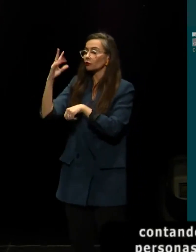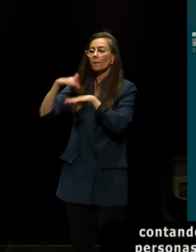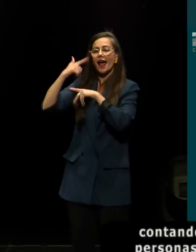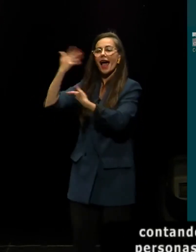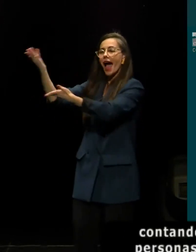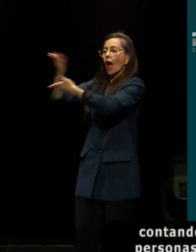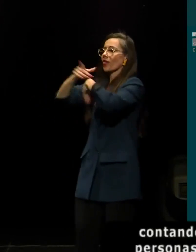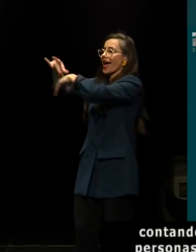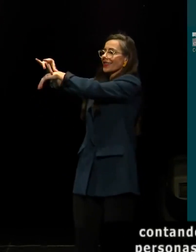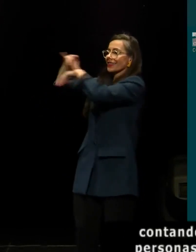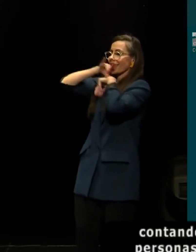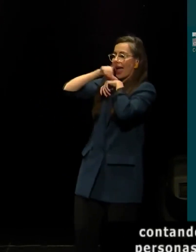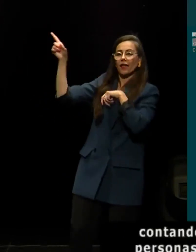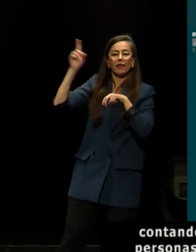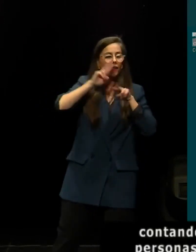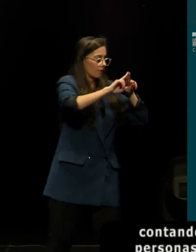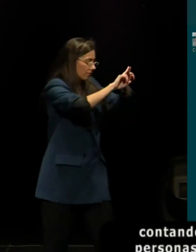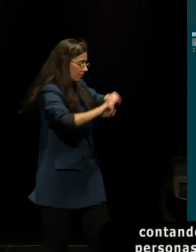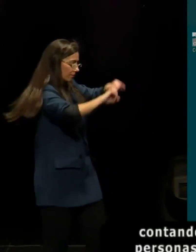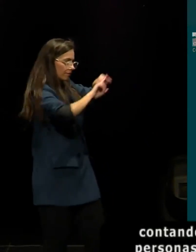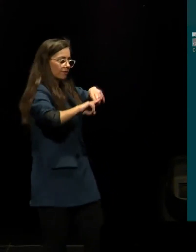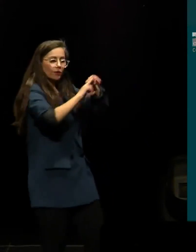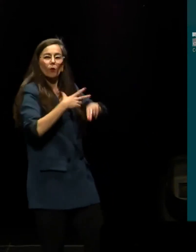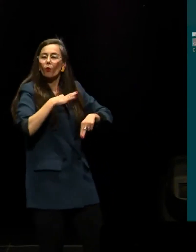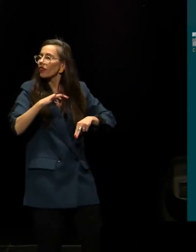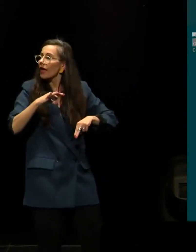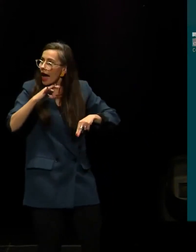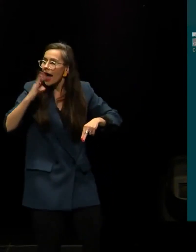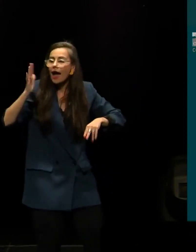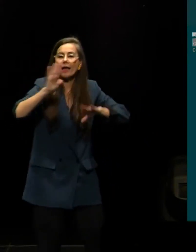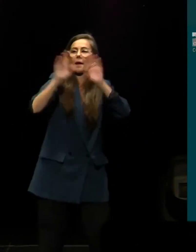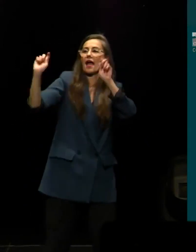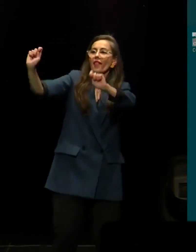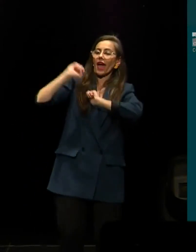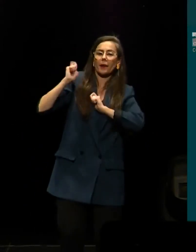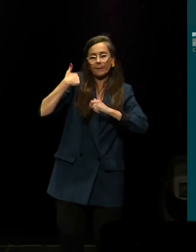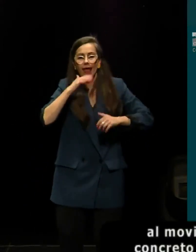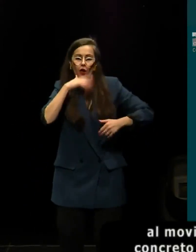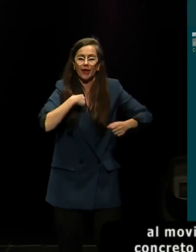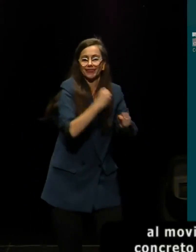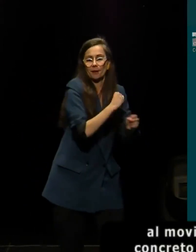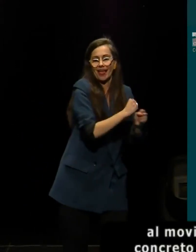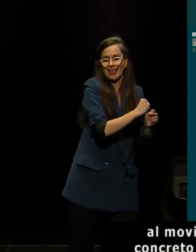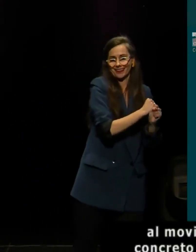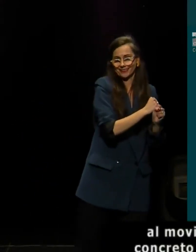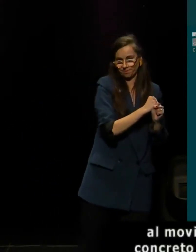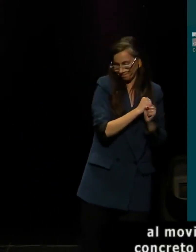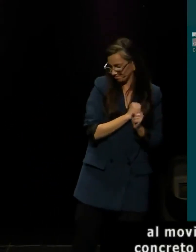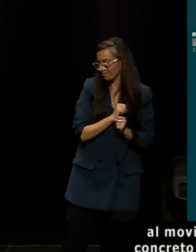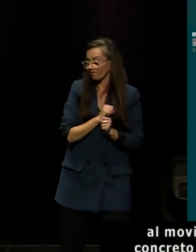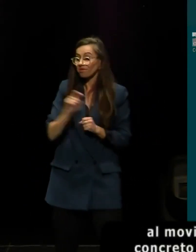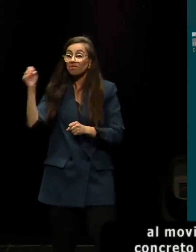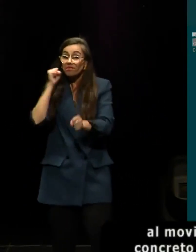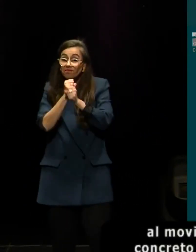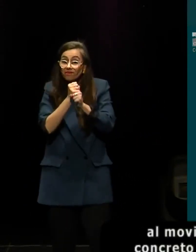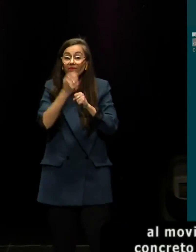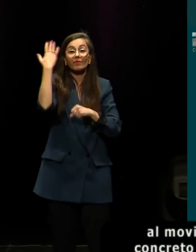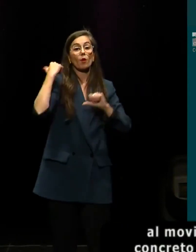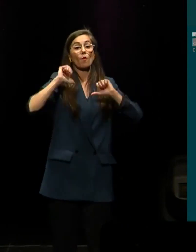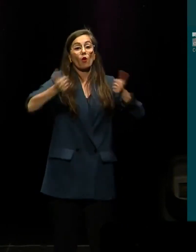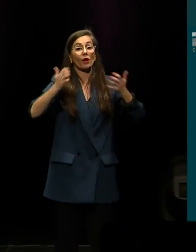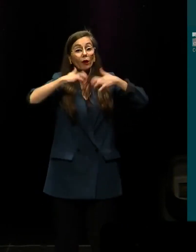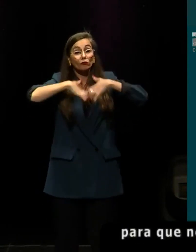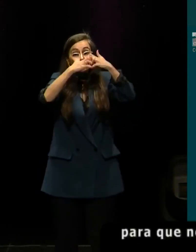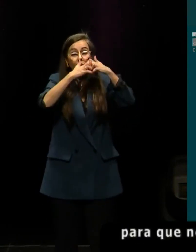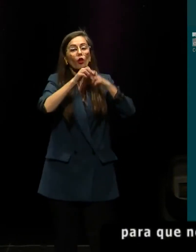concreto de personas sordas, para que nos ayudaran desde su visión, de manera más objetiva y neutral, el